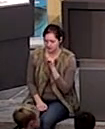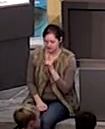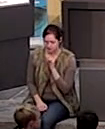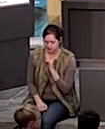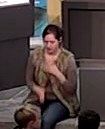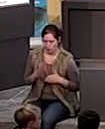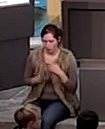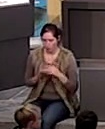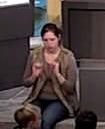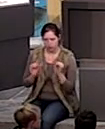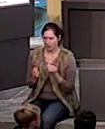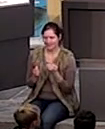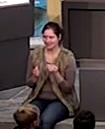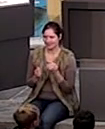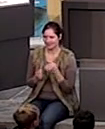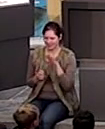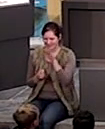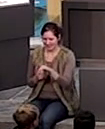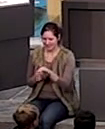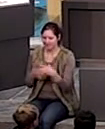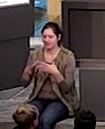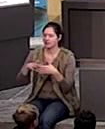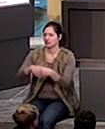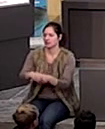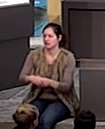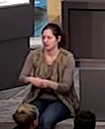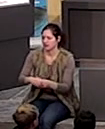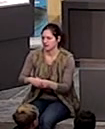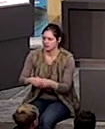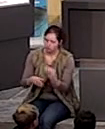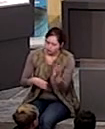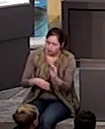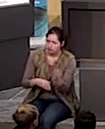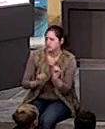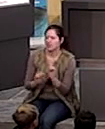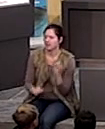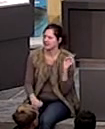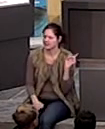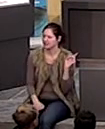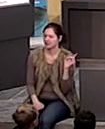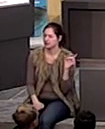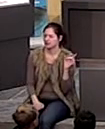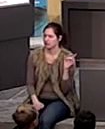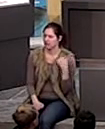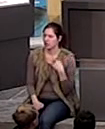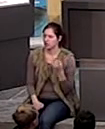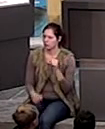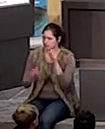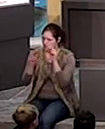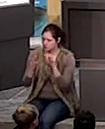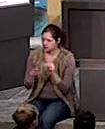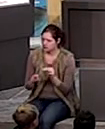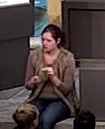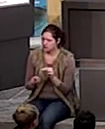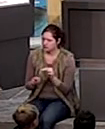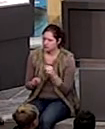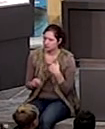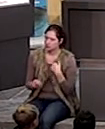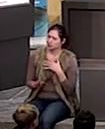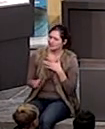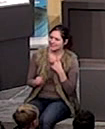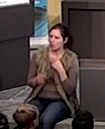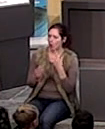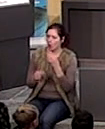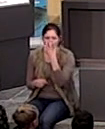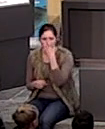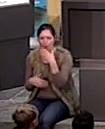Hij zal nog niet echt een kind de hand vast kunnen pakken. Maar ik denk dat het niet zo lang meer duurt voordat er dan een robotje naartoe gaat of zo'n paro of een leuke clown of weet